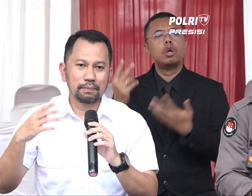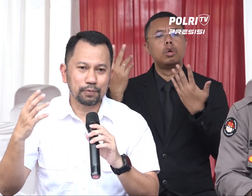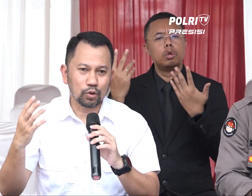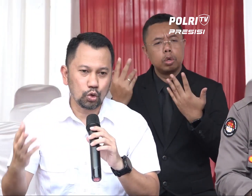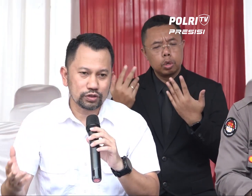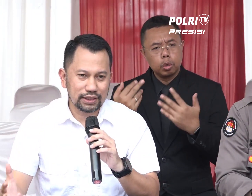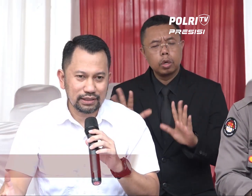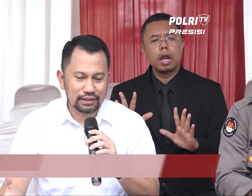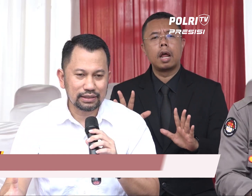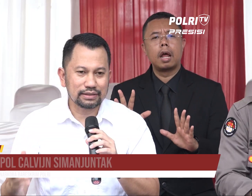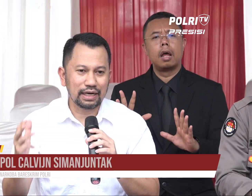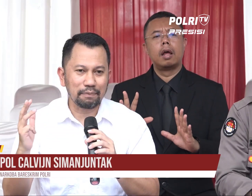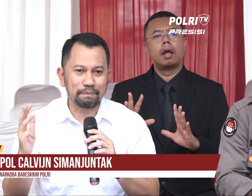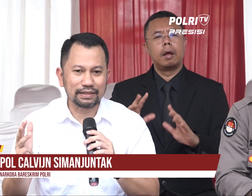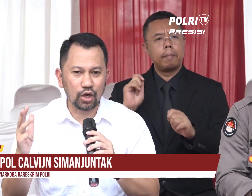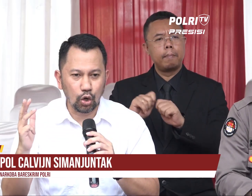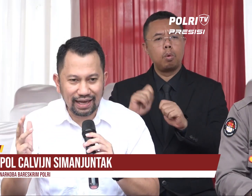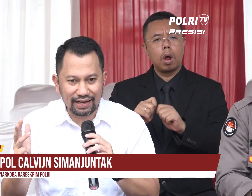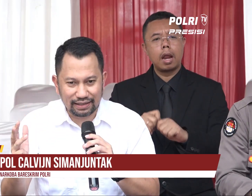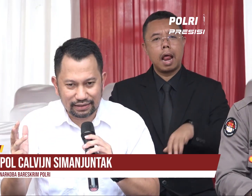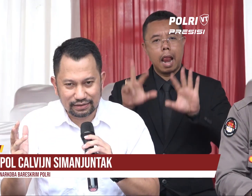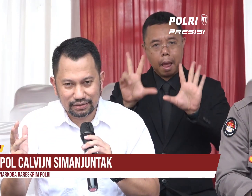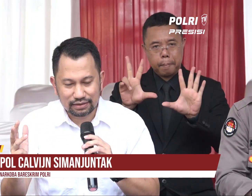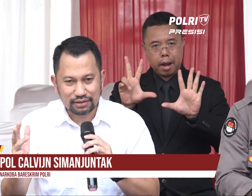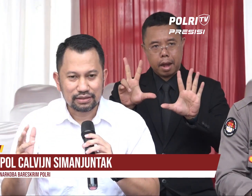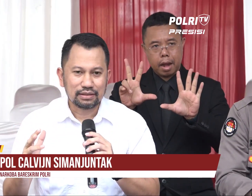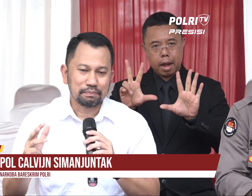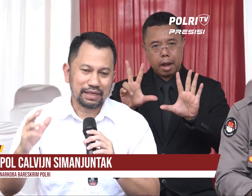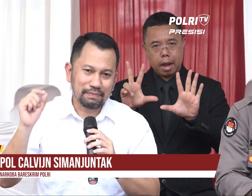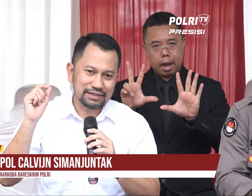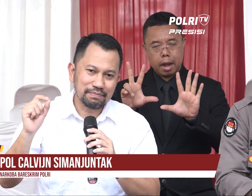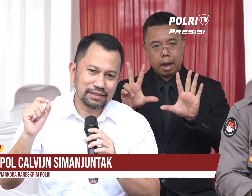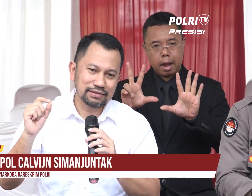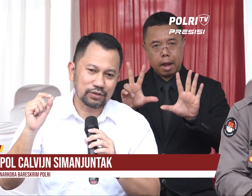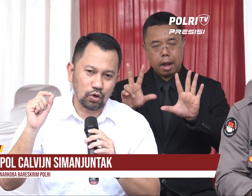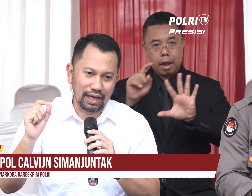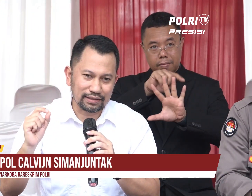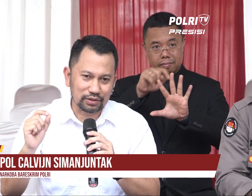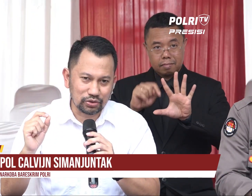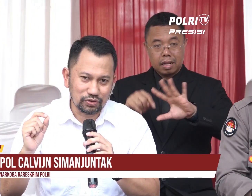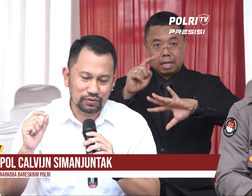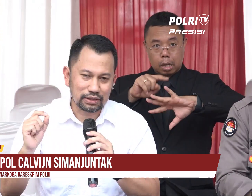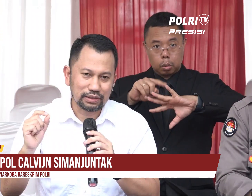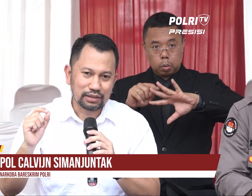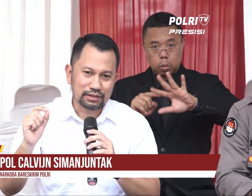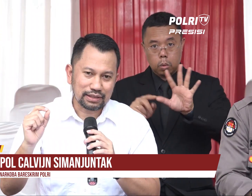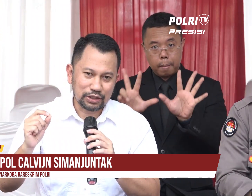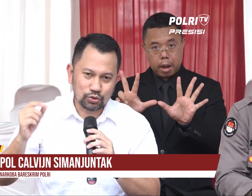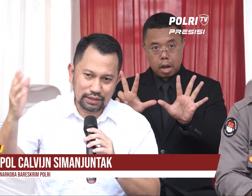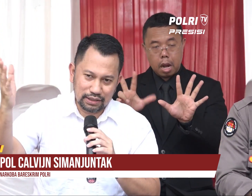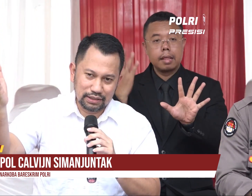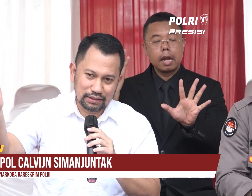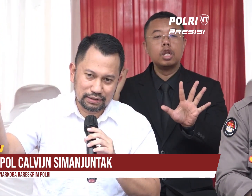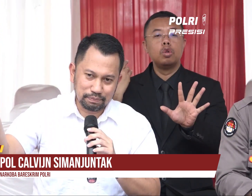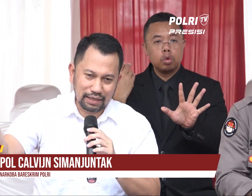telah memproduksi 8 olahan yang masing-masing satu olahan itu tadi